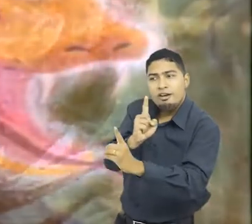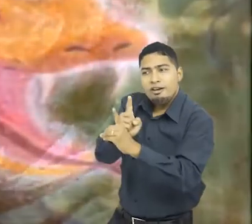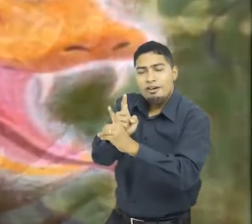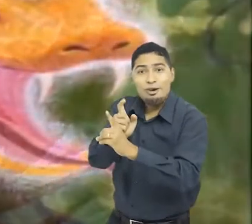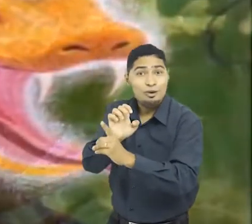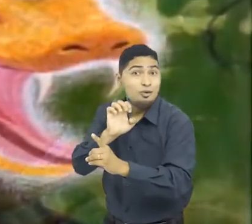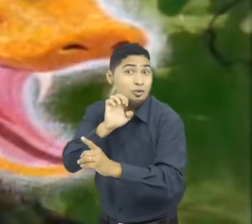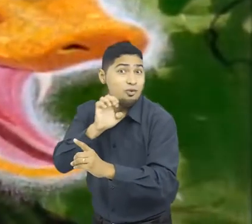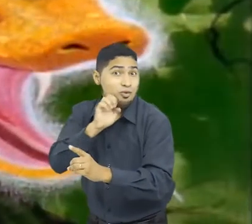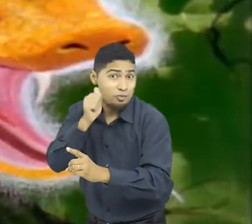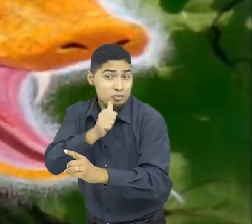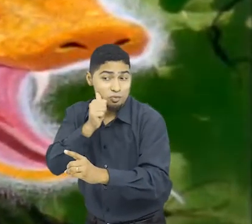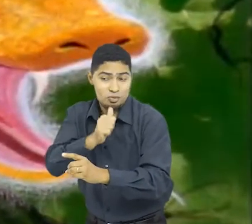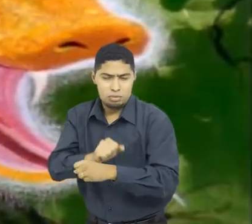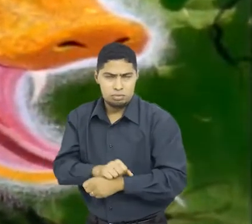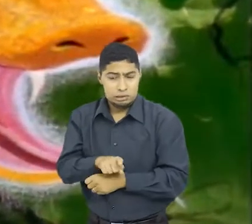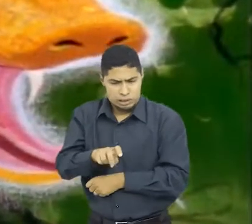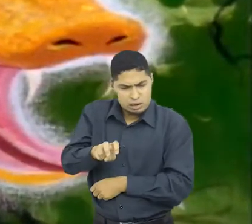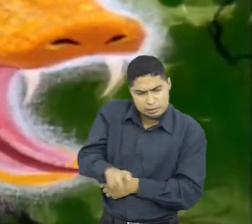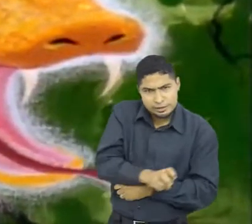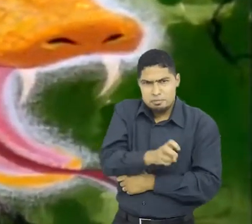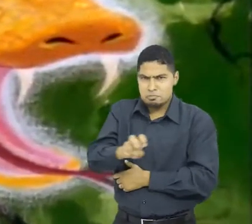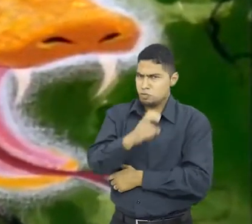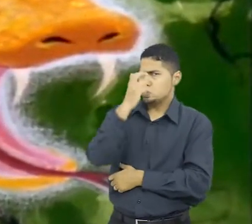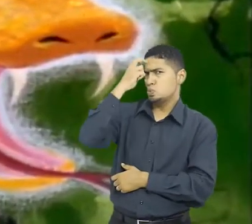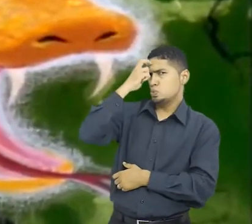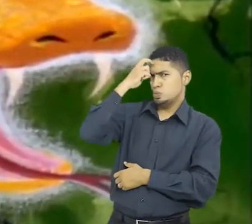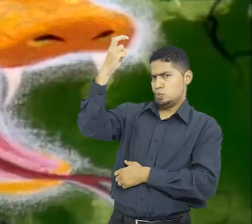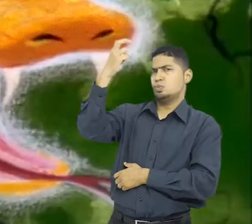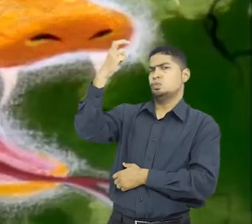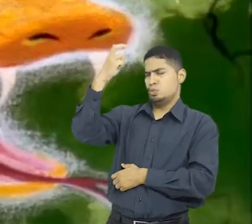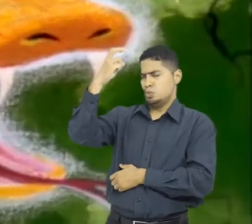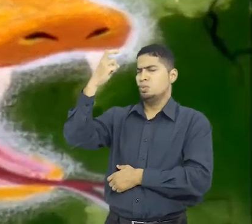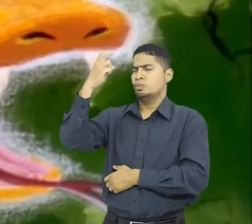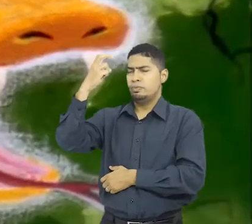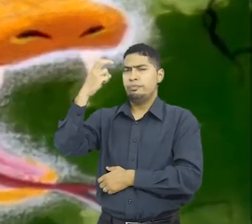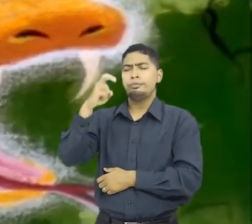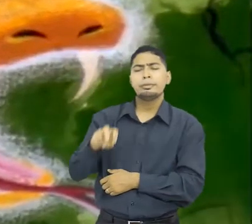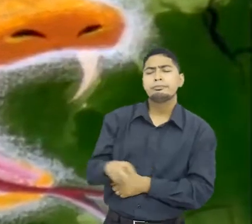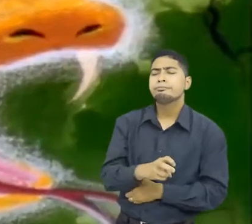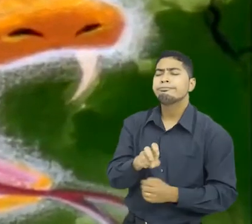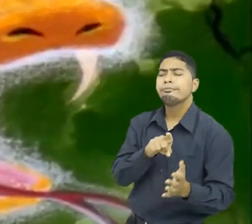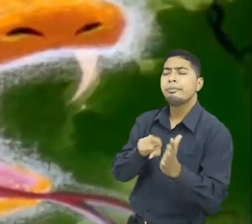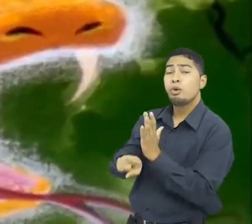Esta serpente era mais astuta do que todos os animais que Deus havia criado. Perguntou a